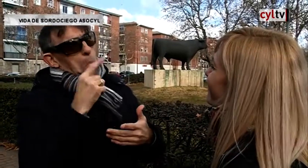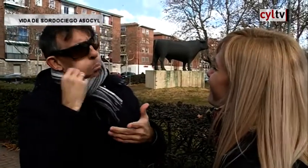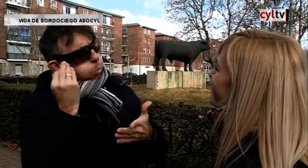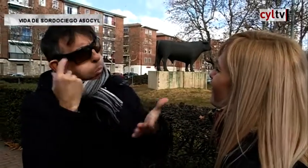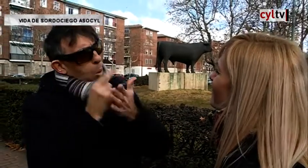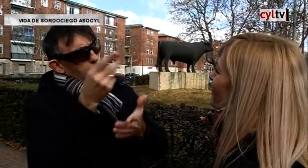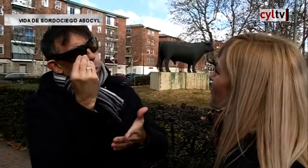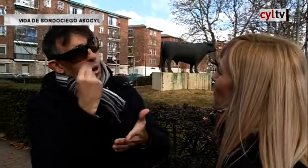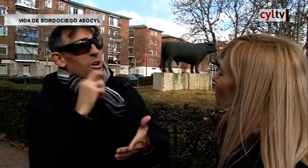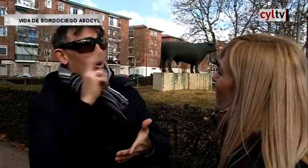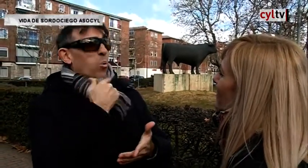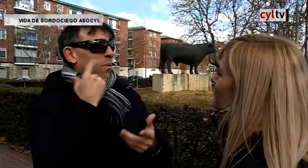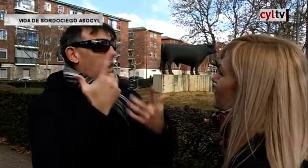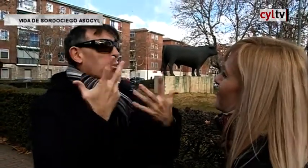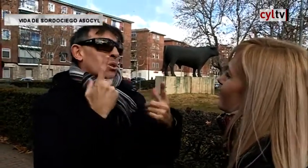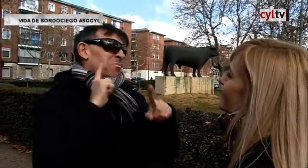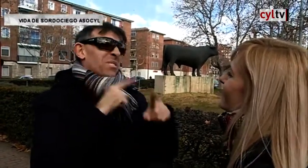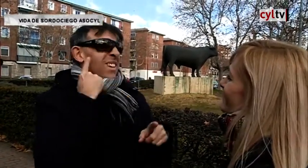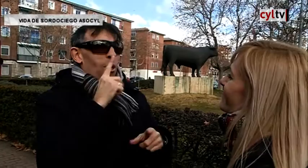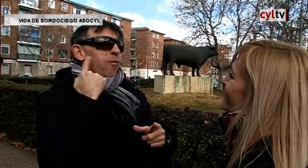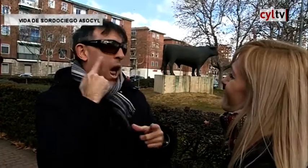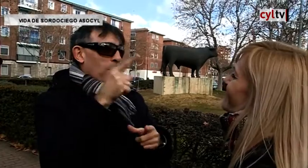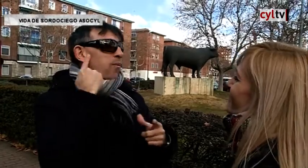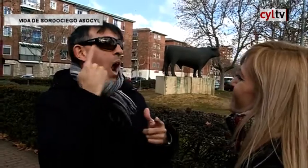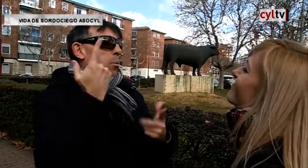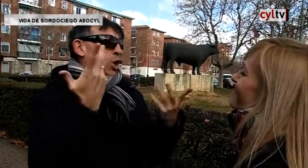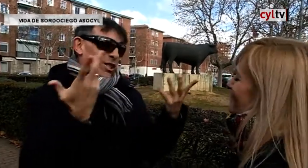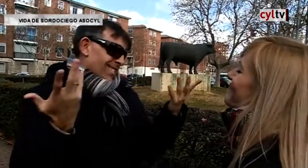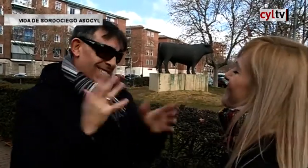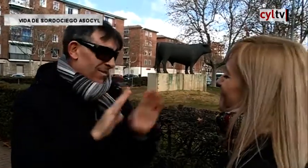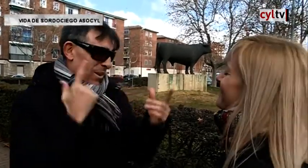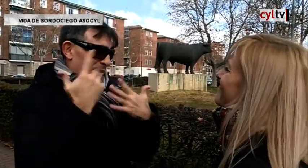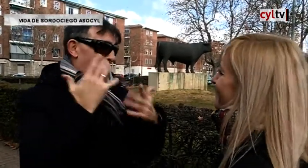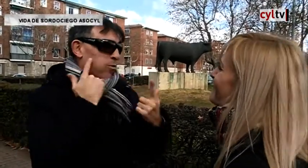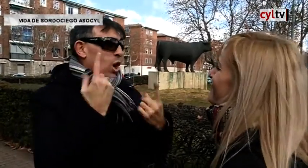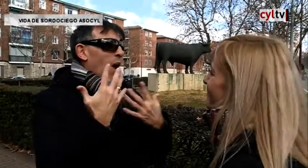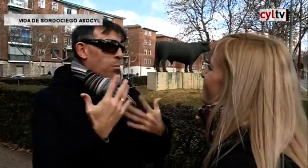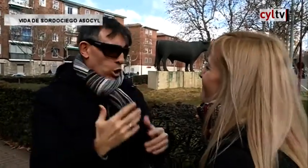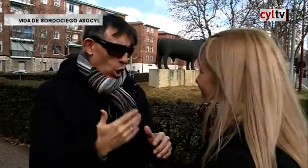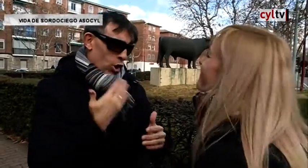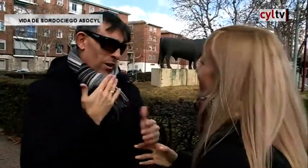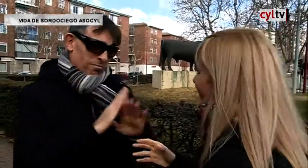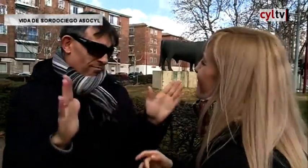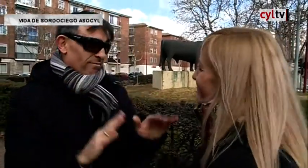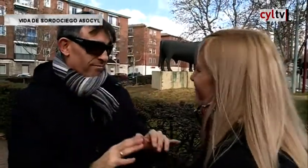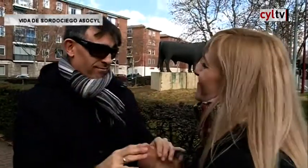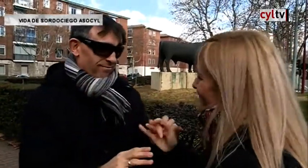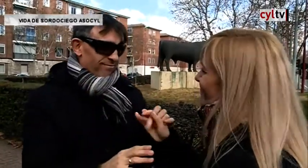o alguna canción famosa, alguien que realmente merezca la pena, que sea bueno, no por ser famoso, sino que sea bueno. Me gustaría,